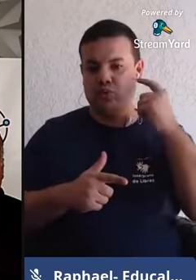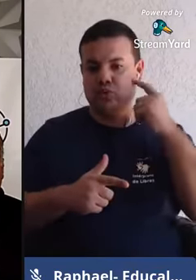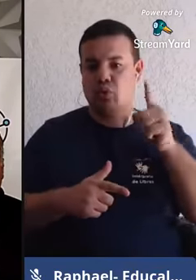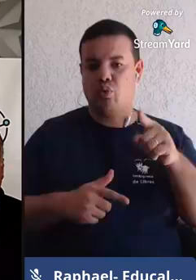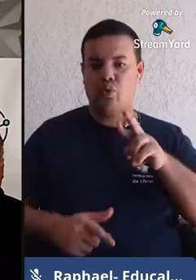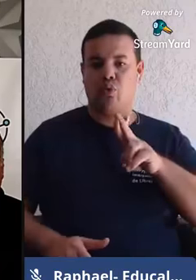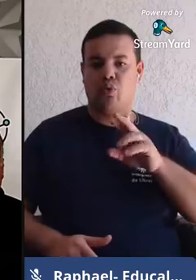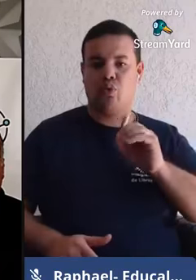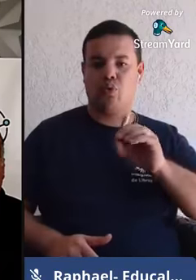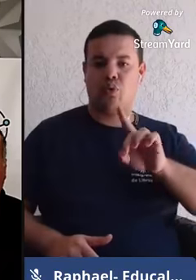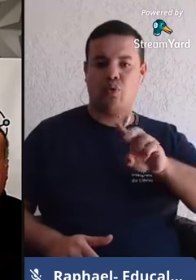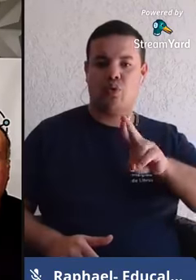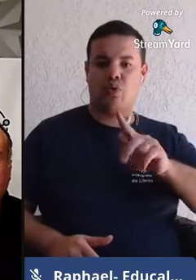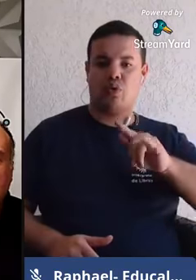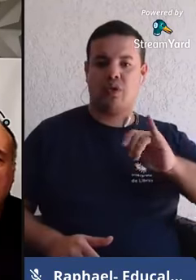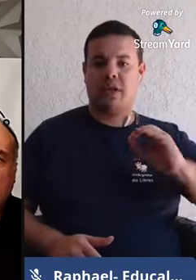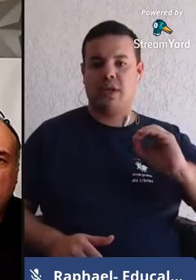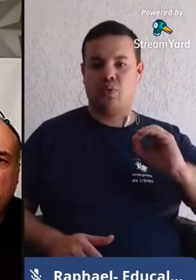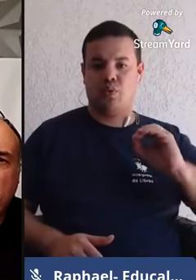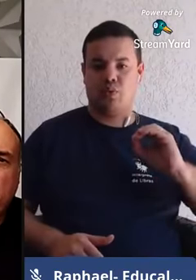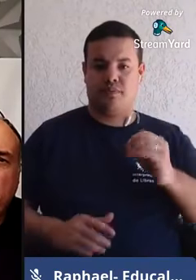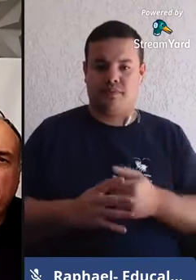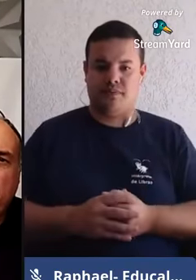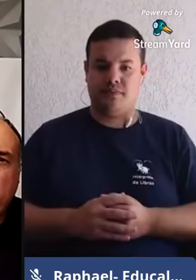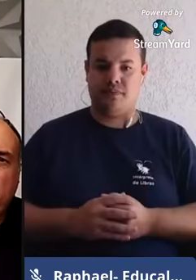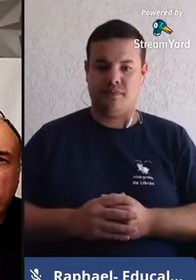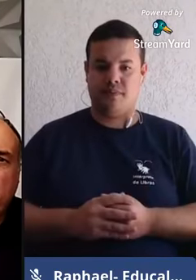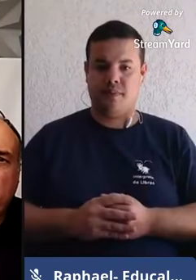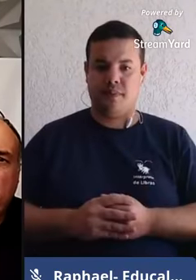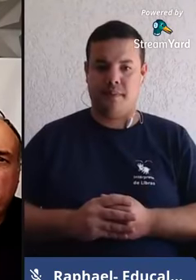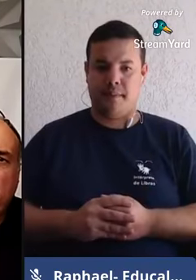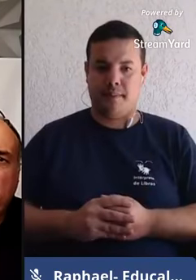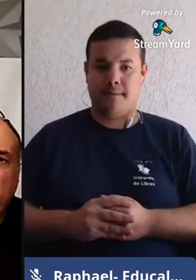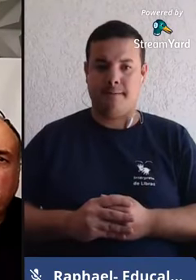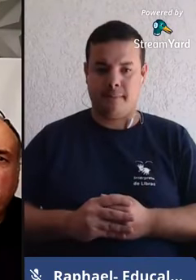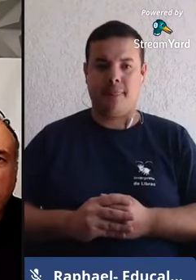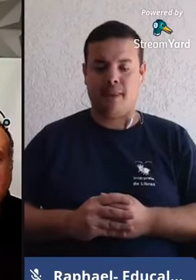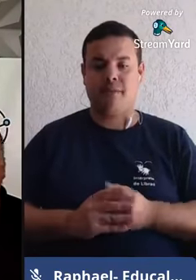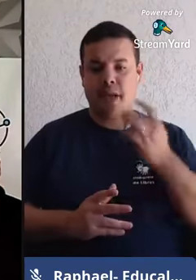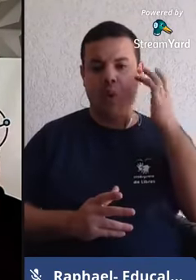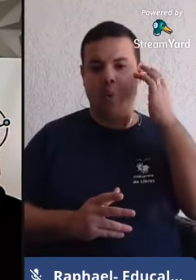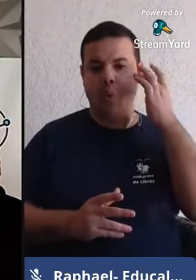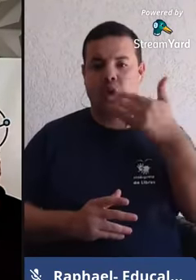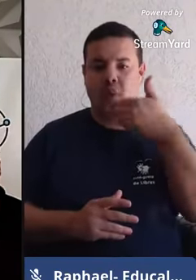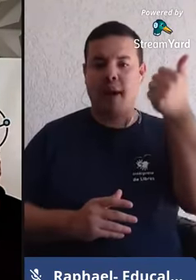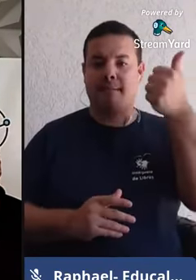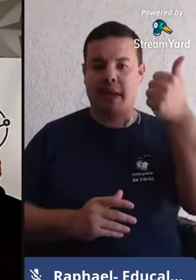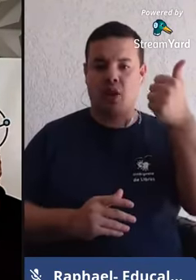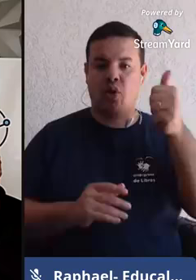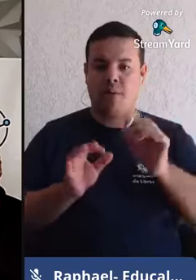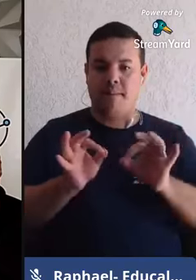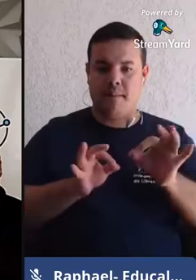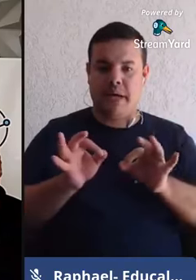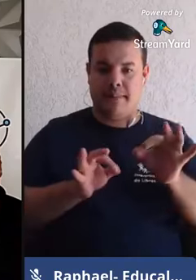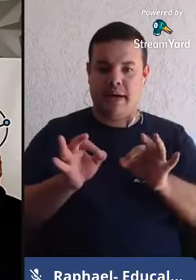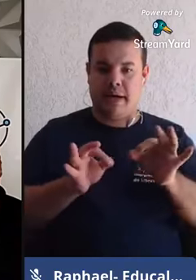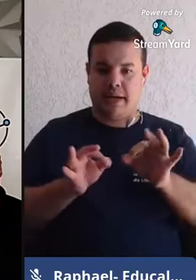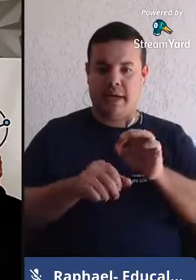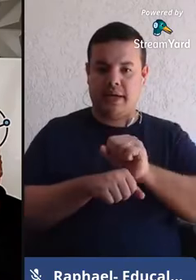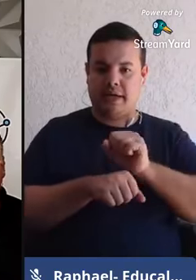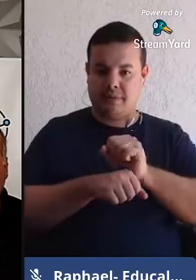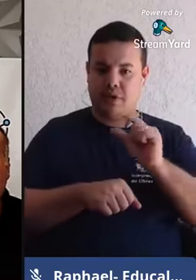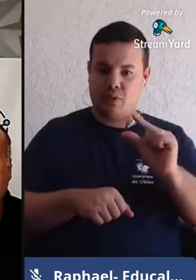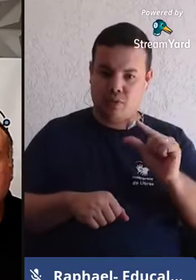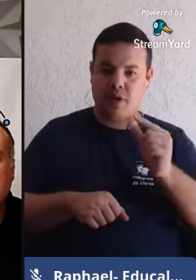Rodrigo, você não está me escutando? Não. Acho que é melhor... Ó, vamos... Rodrigo, é melhor você